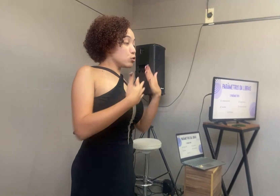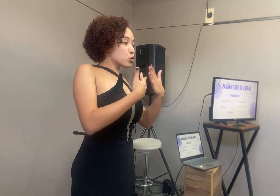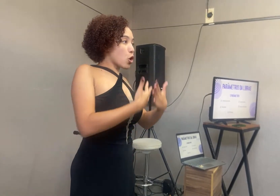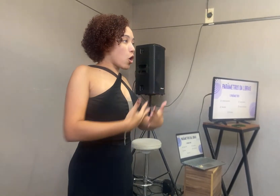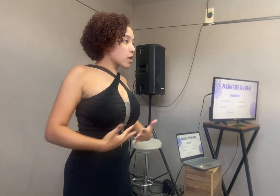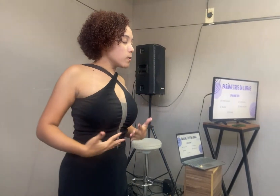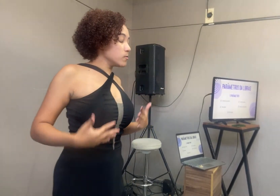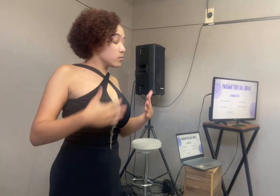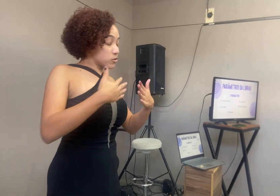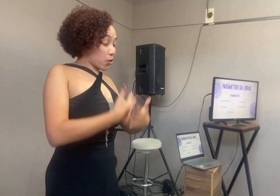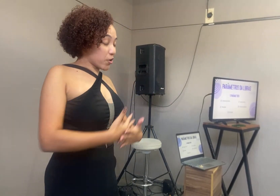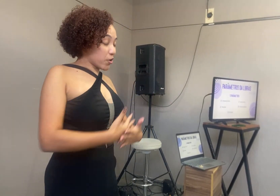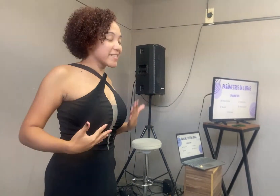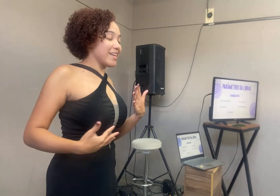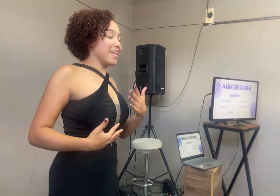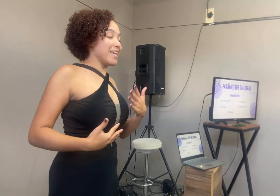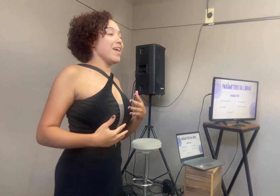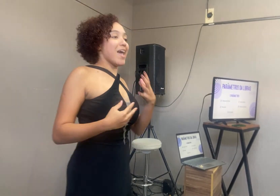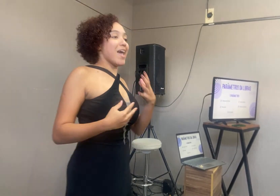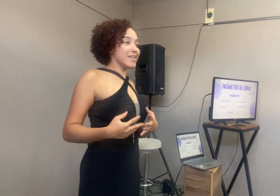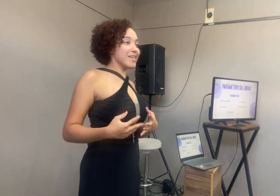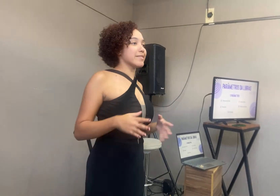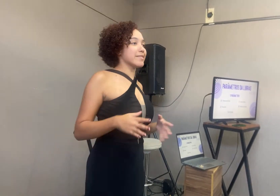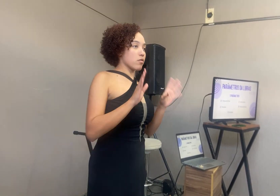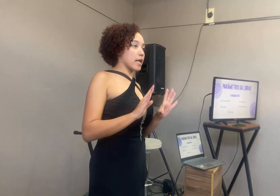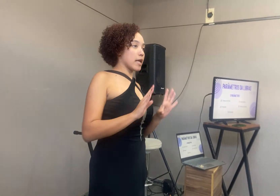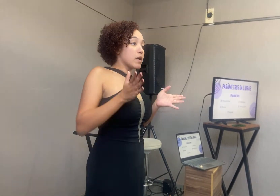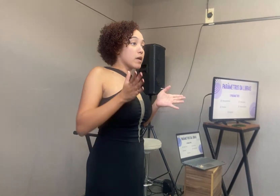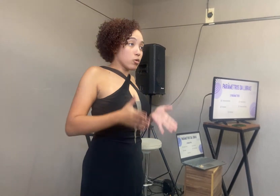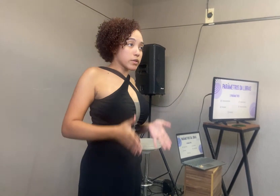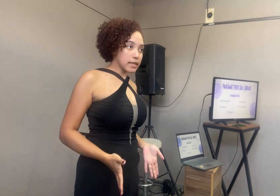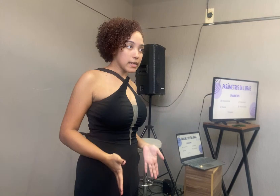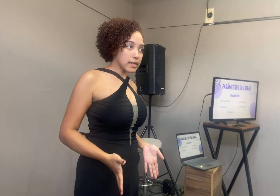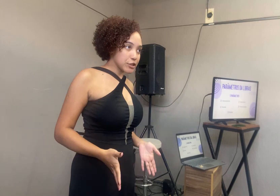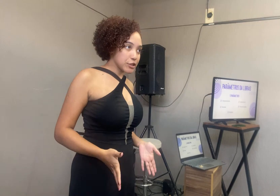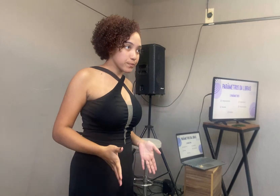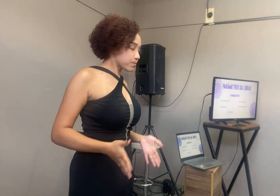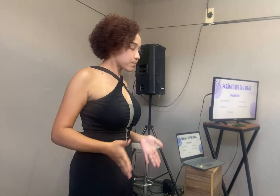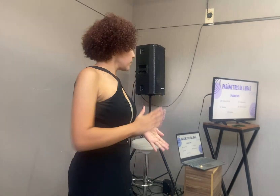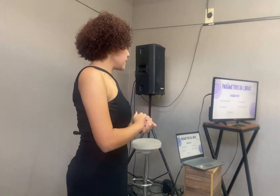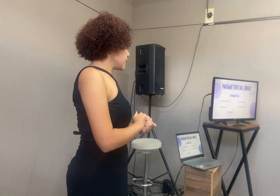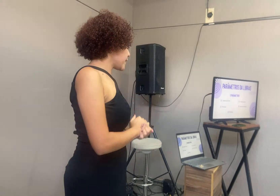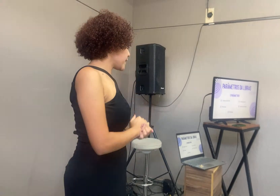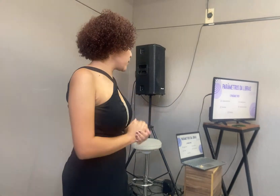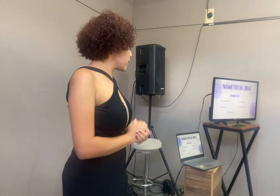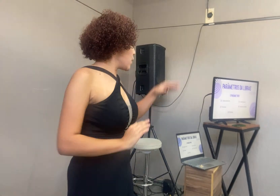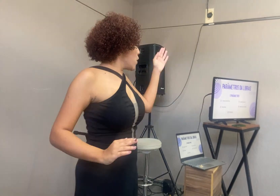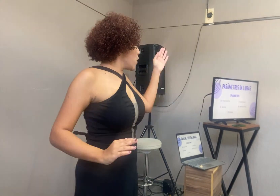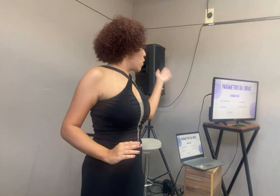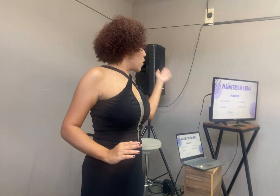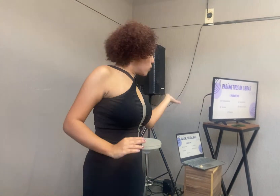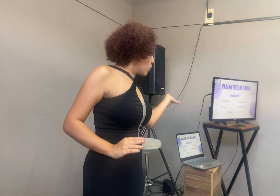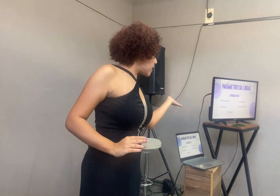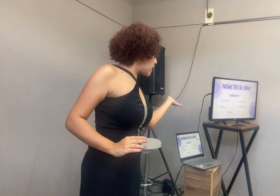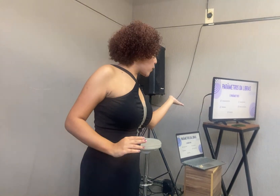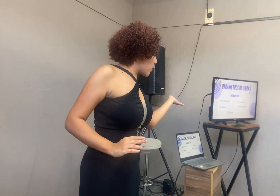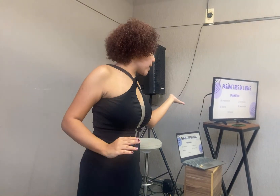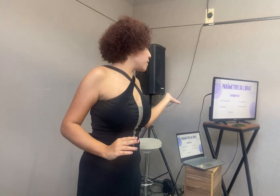do tórax ali, é necessário que tenha uma neutralidade, certo? Os 5